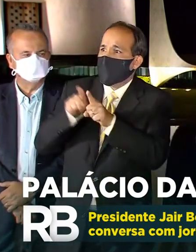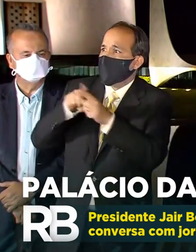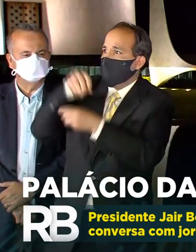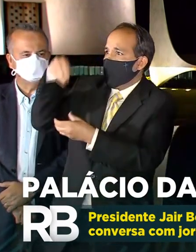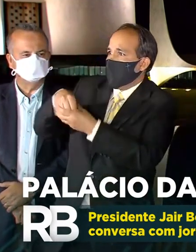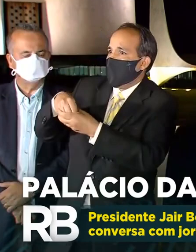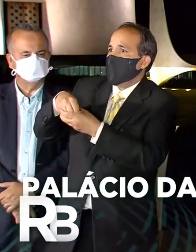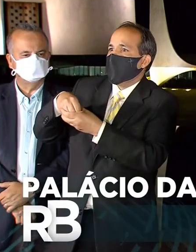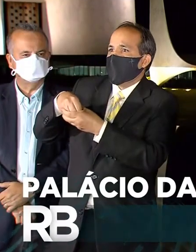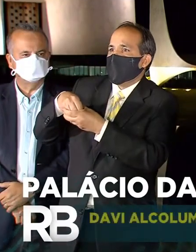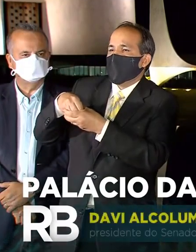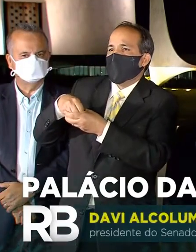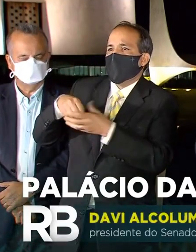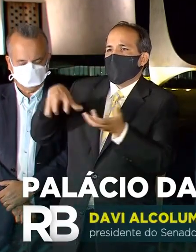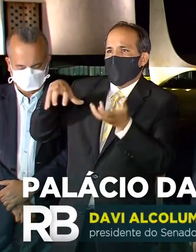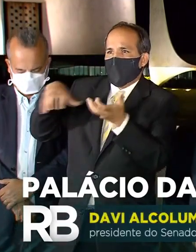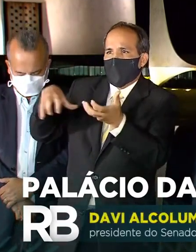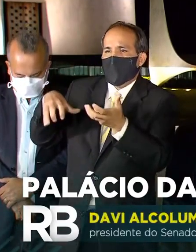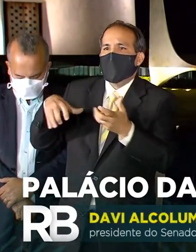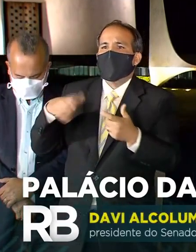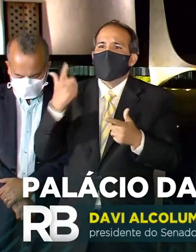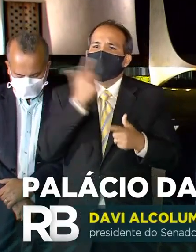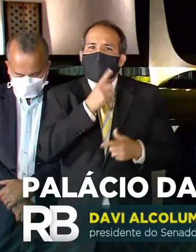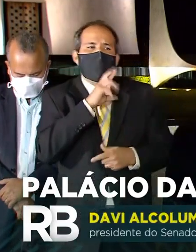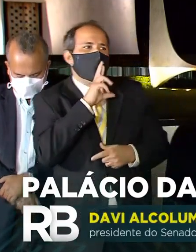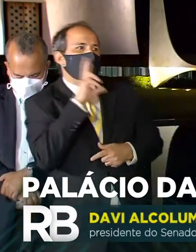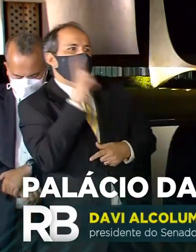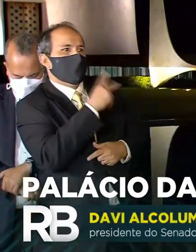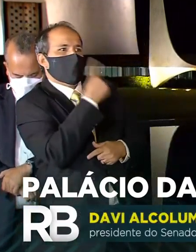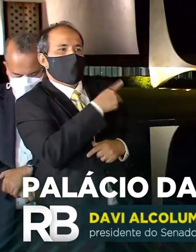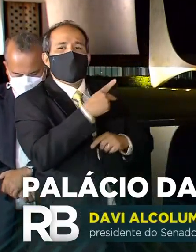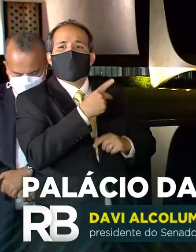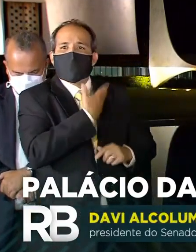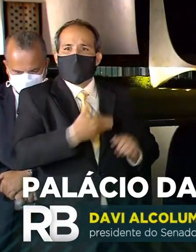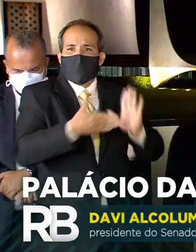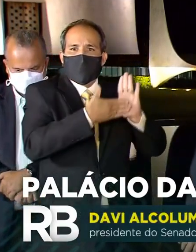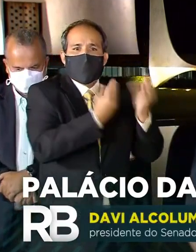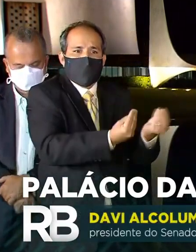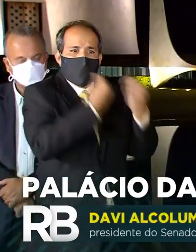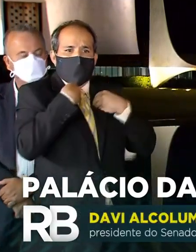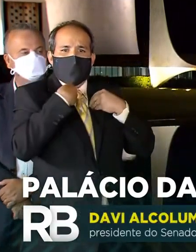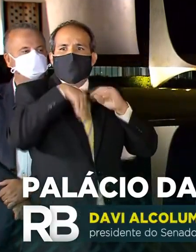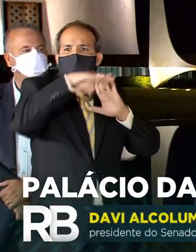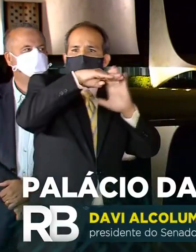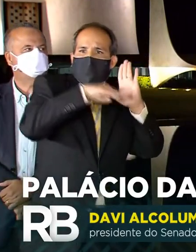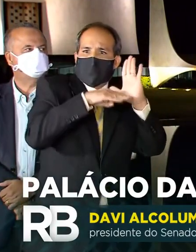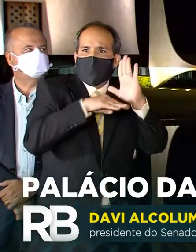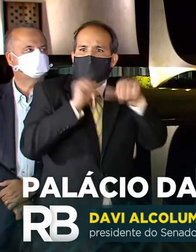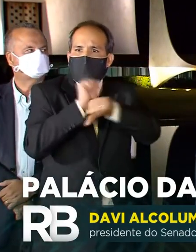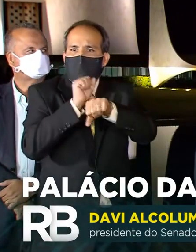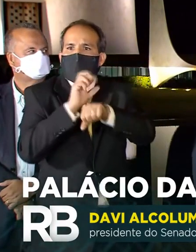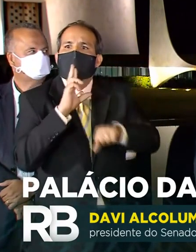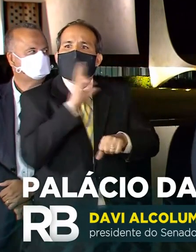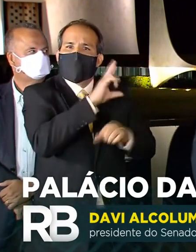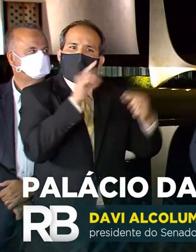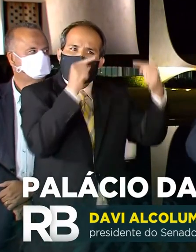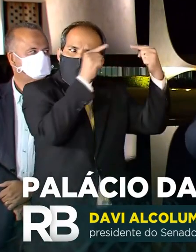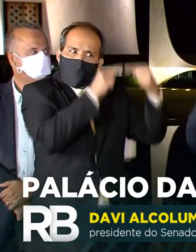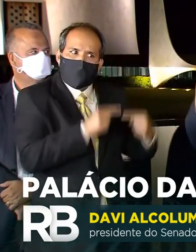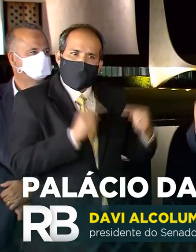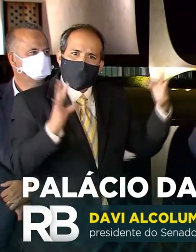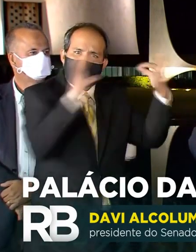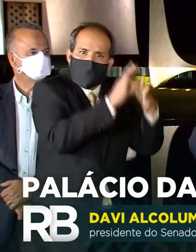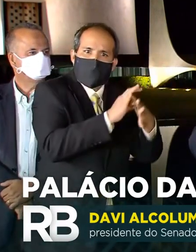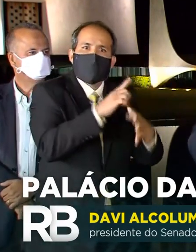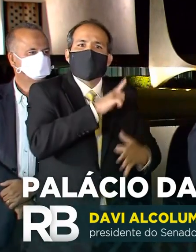dar as respostas que o governo, nas propostas encaminhadas ao Parlamento, esperava do Congresso Nacional. Eu tenho certeza que há